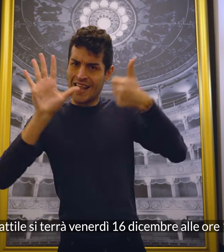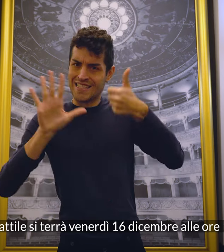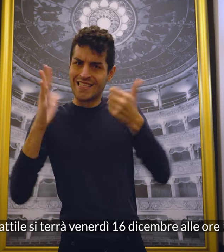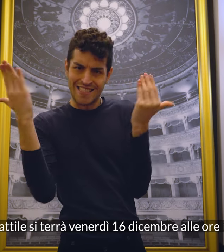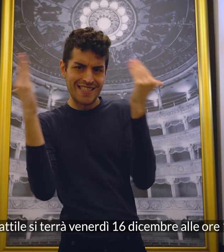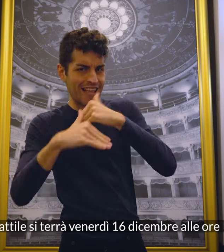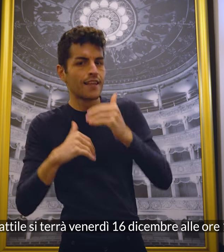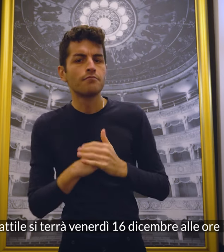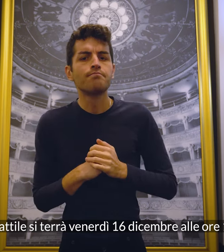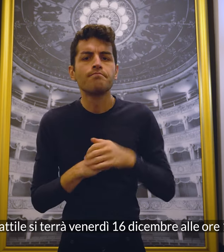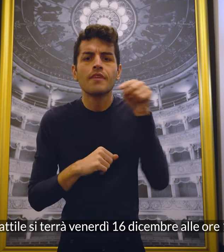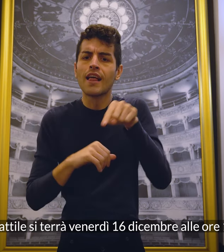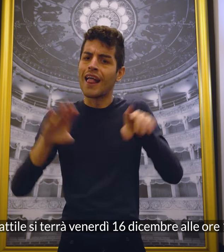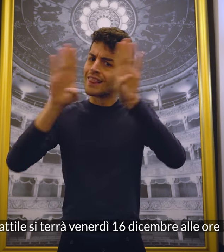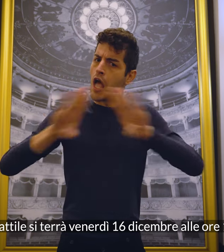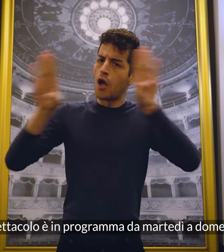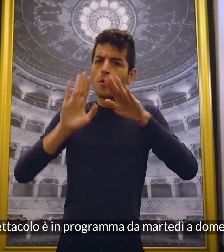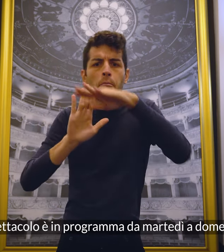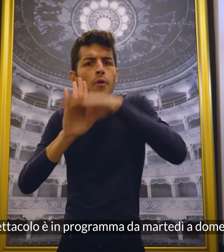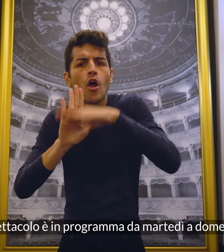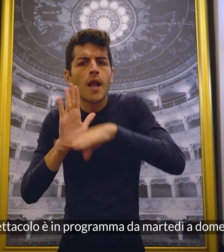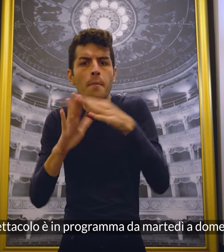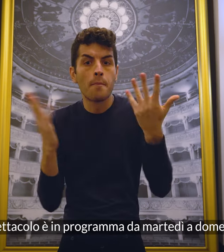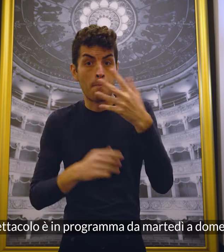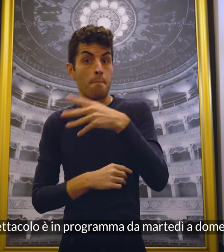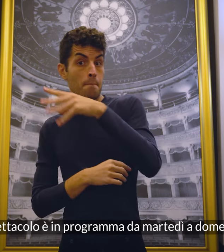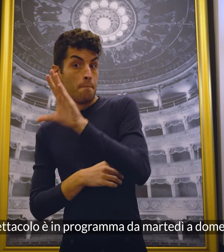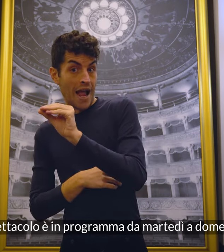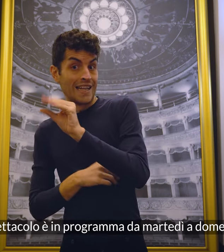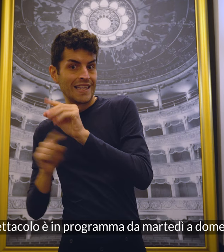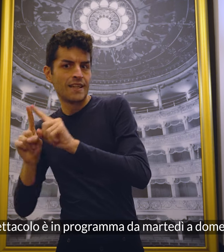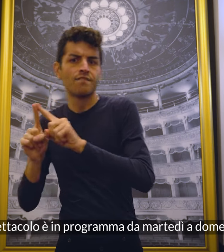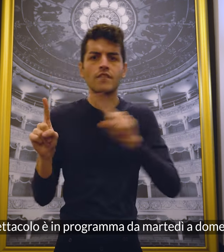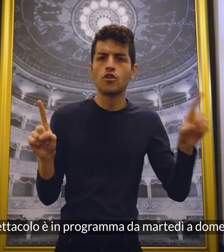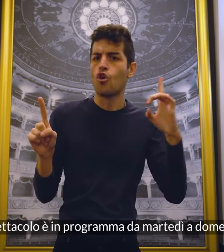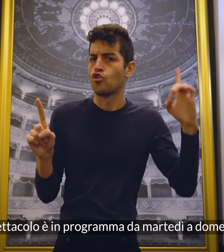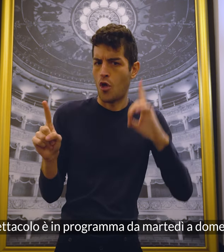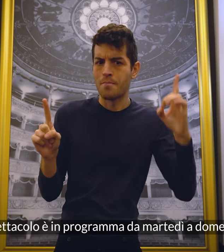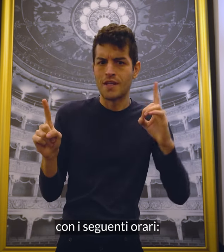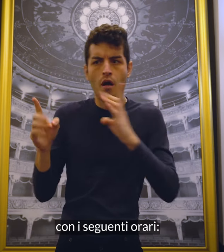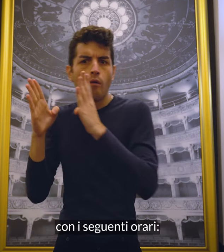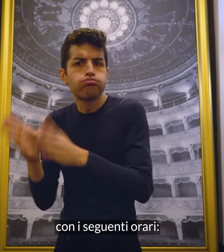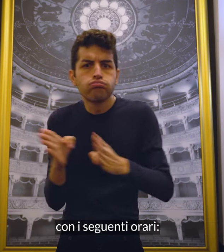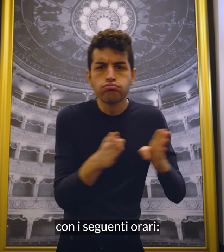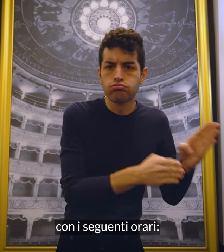alle ore 18 lo spettacolo è in programma da martedì a domenica con i seguenti orari